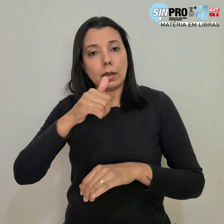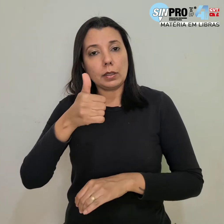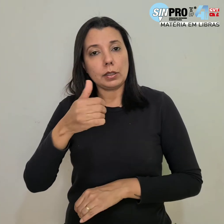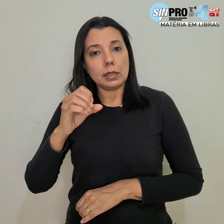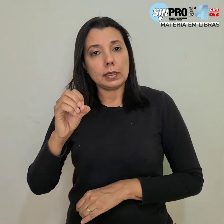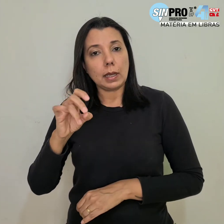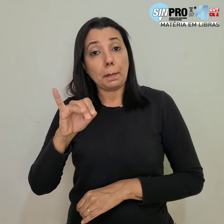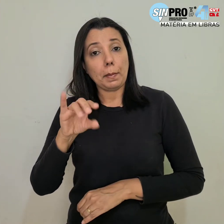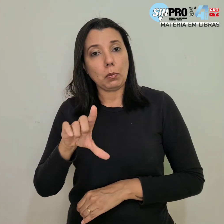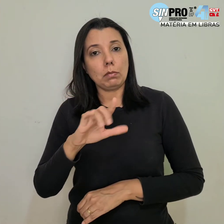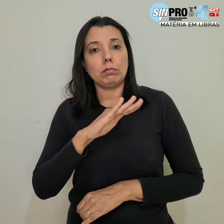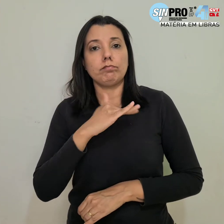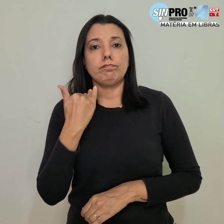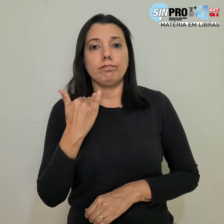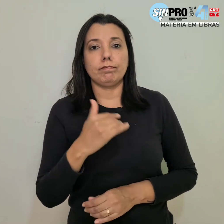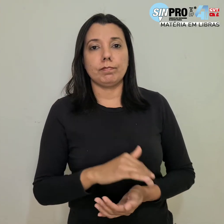mil mortes.